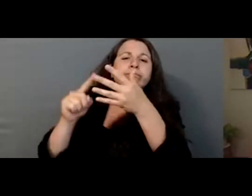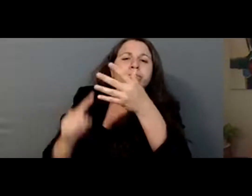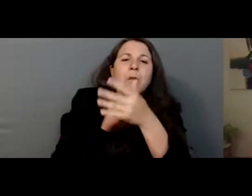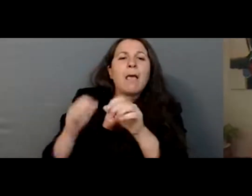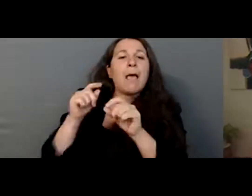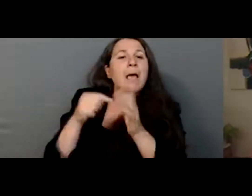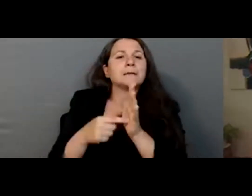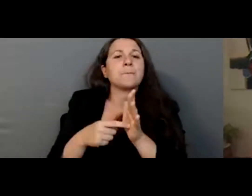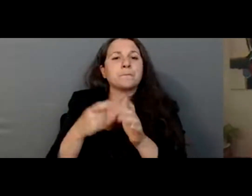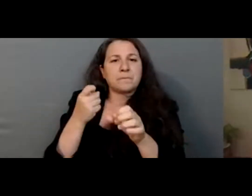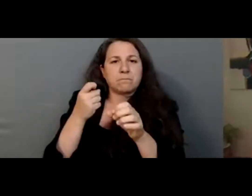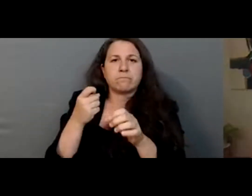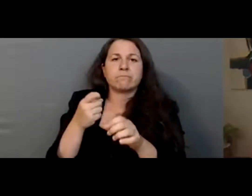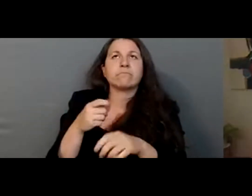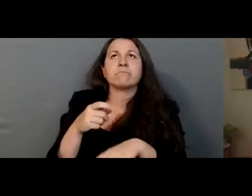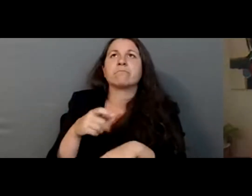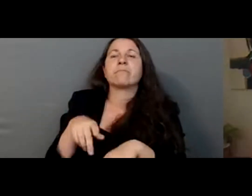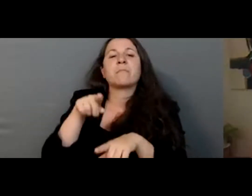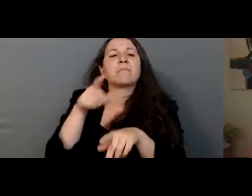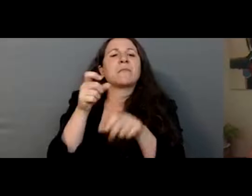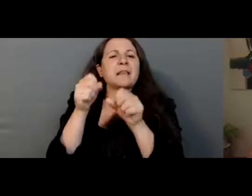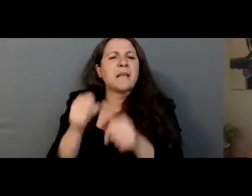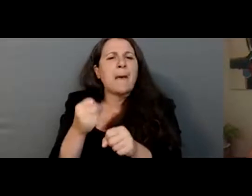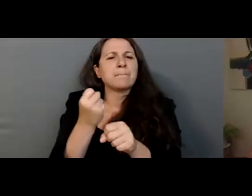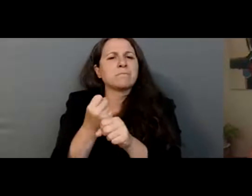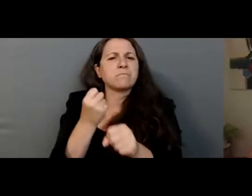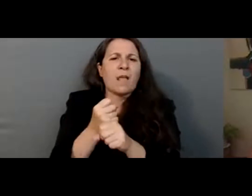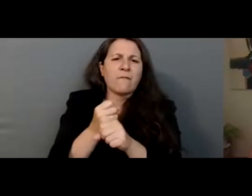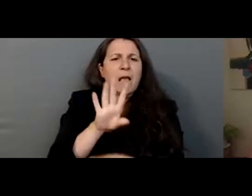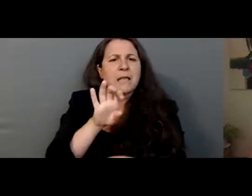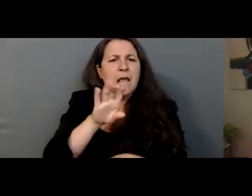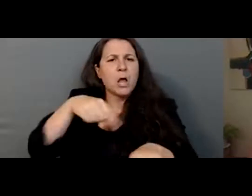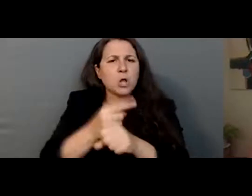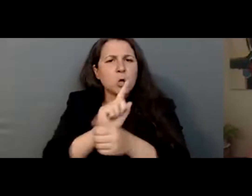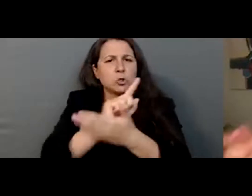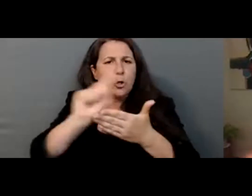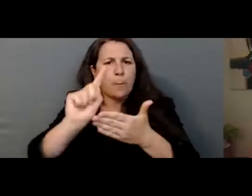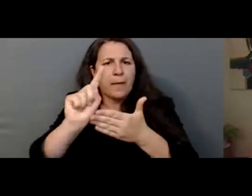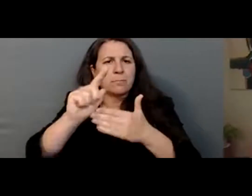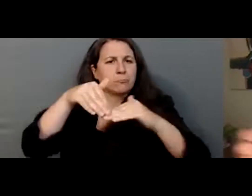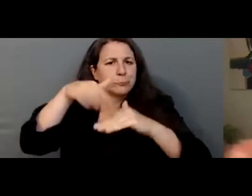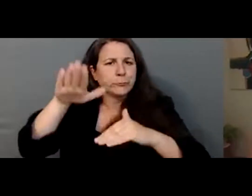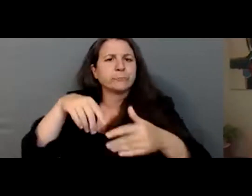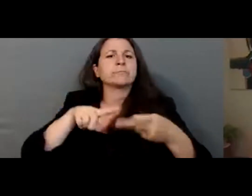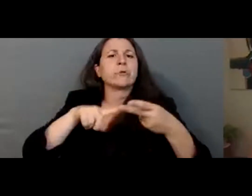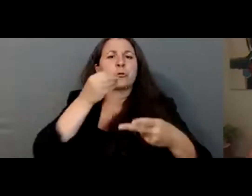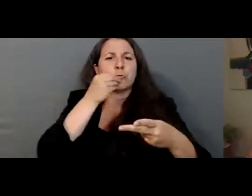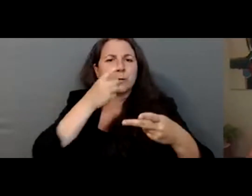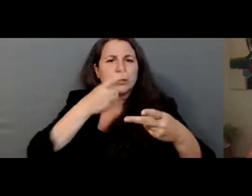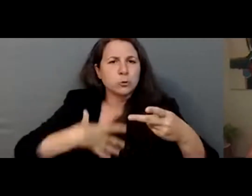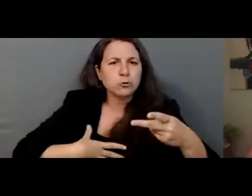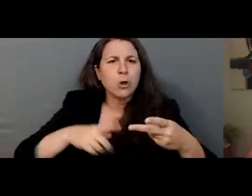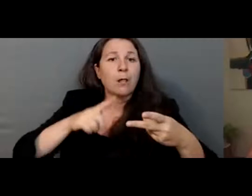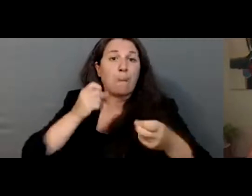travailler 40 heures semaine, même plus, hein, je pense, de se nourrir de façon autonome, sans aide humaine,